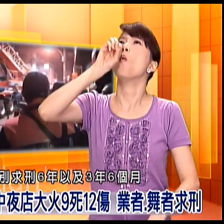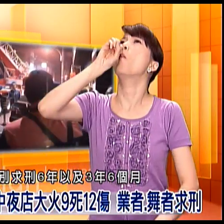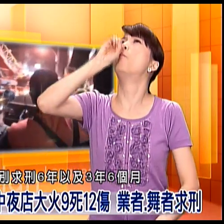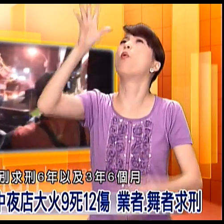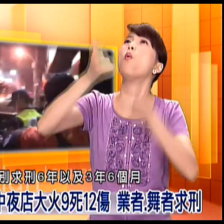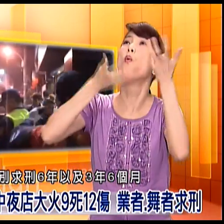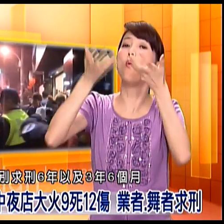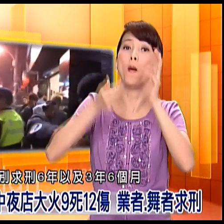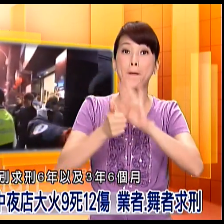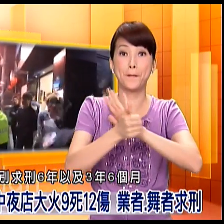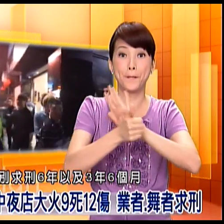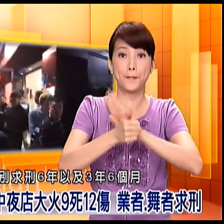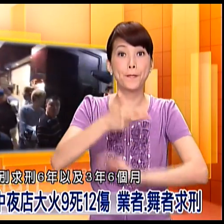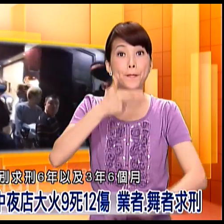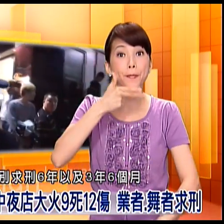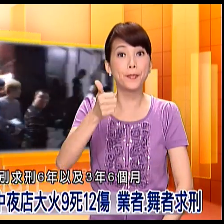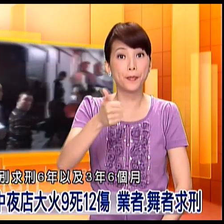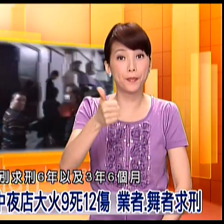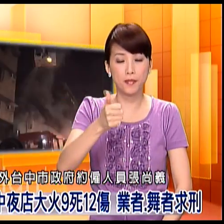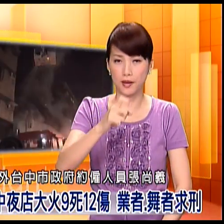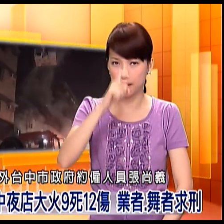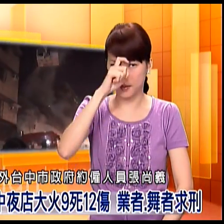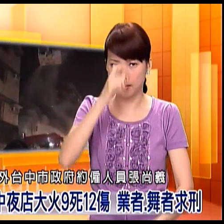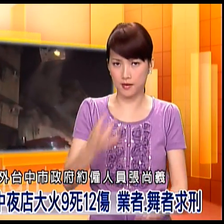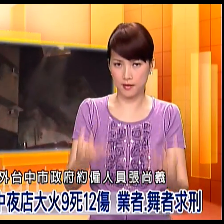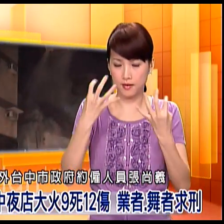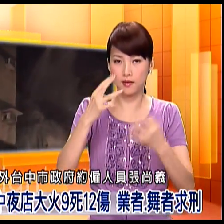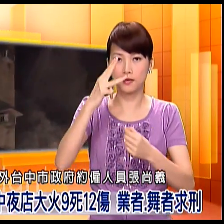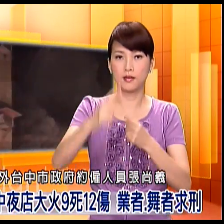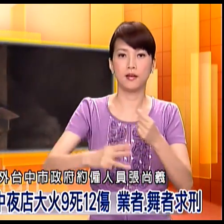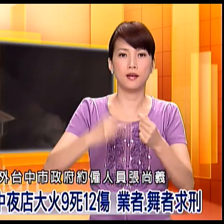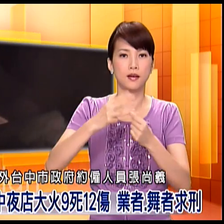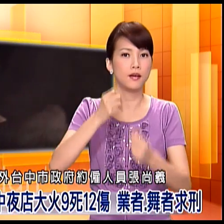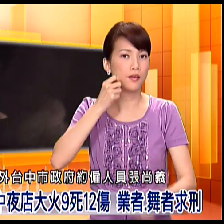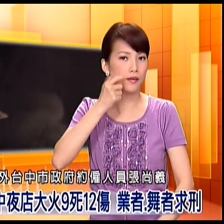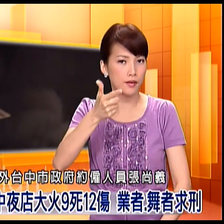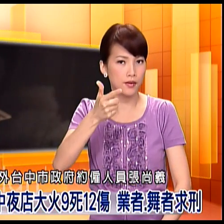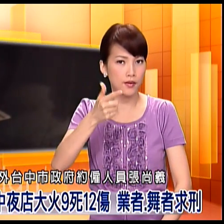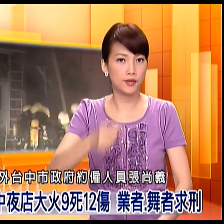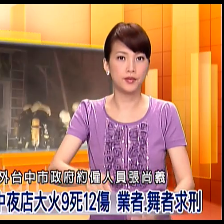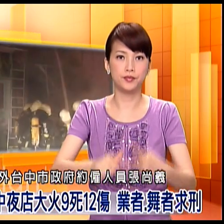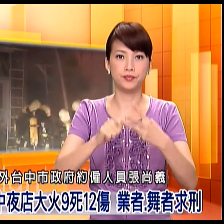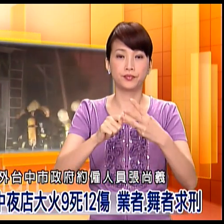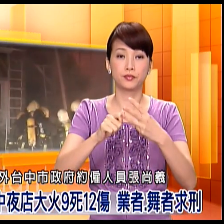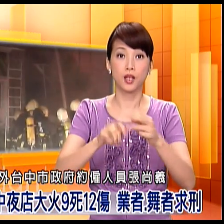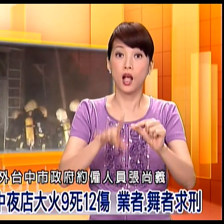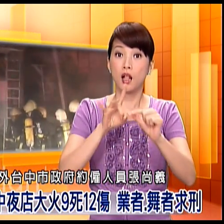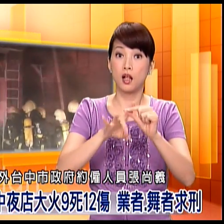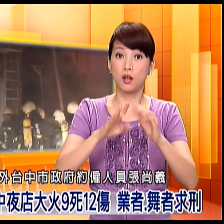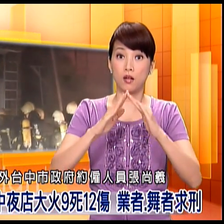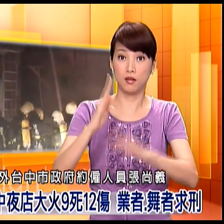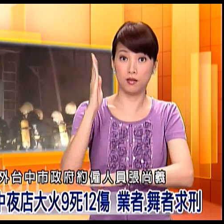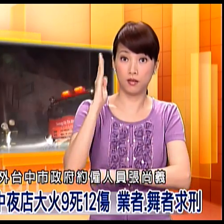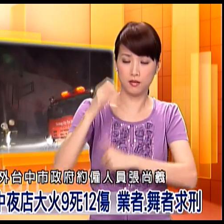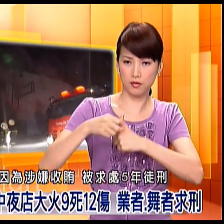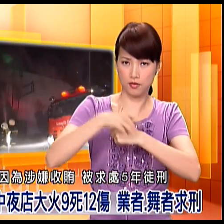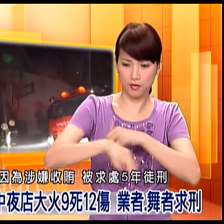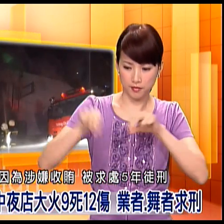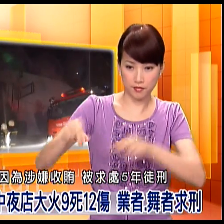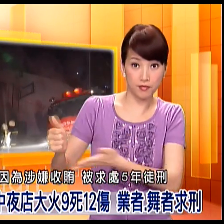及3年6个月。而另外，台中市政府的约雇人员张尚义也因为涉